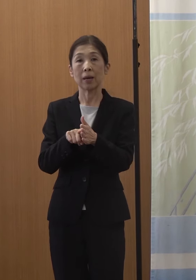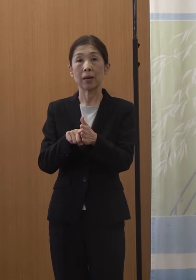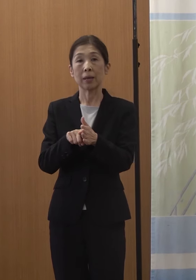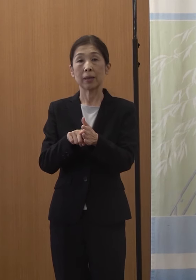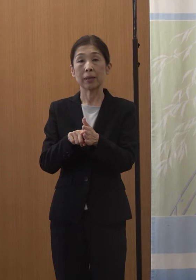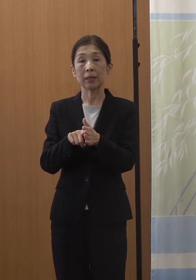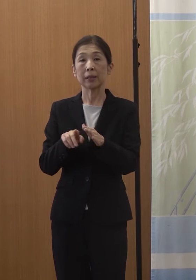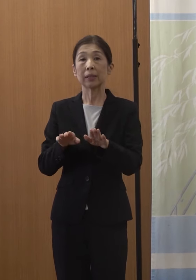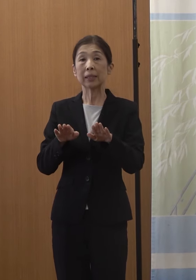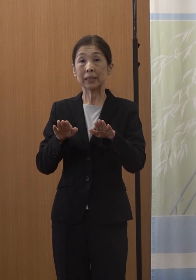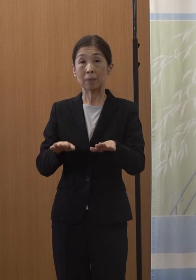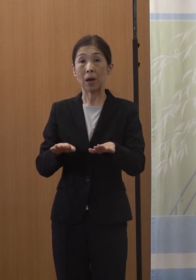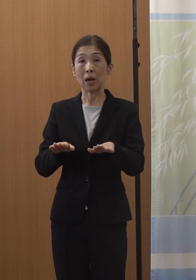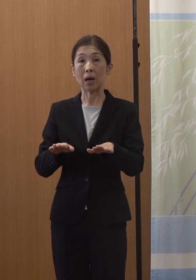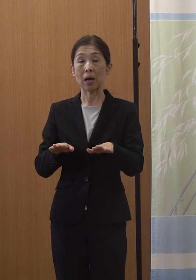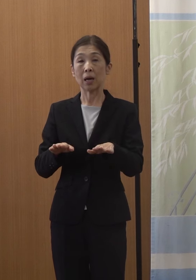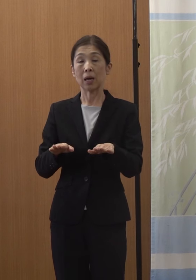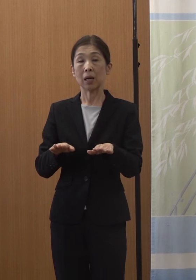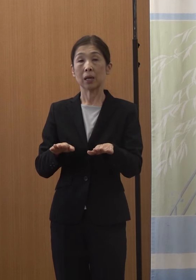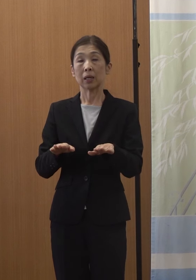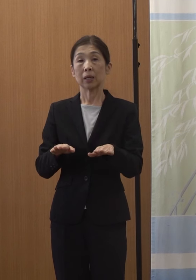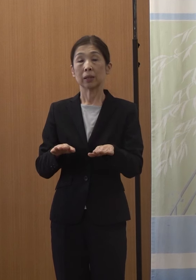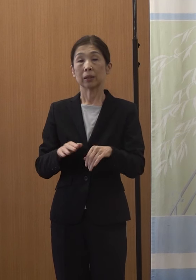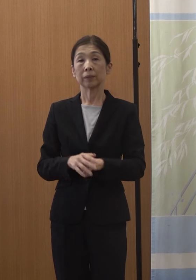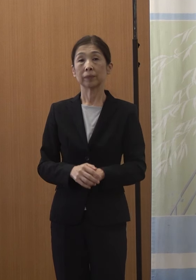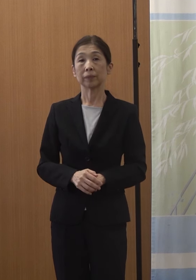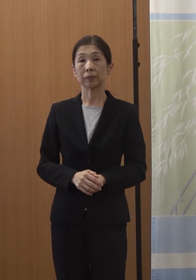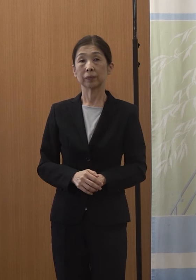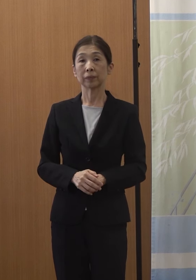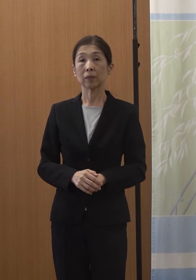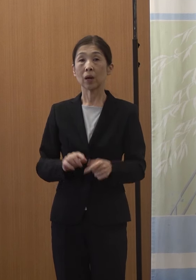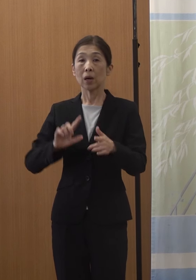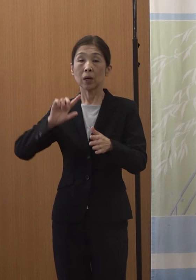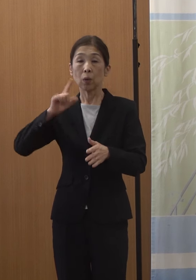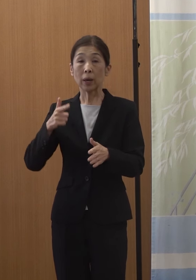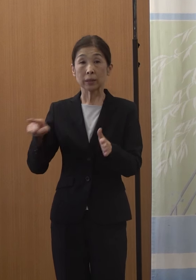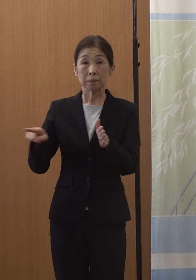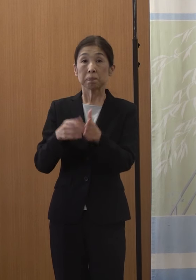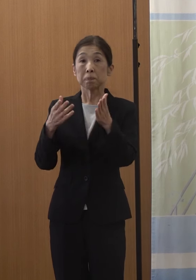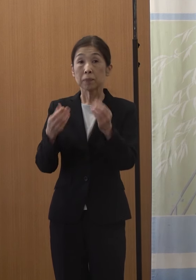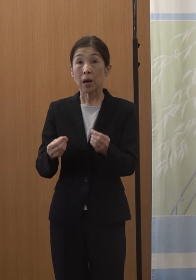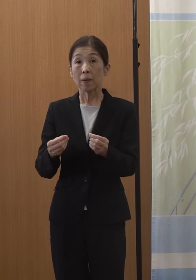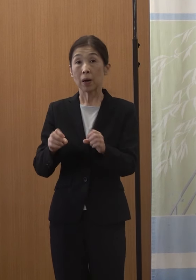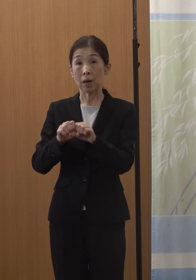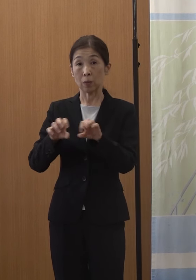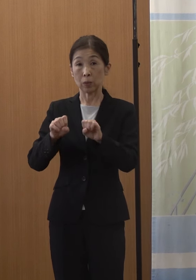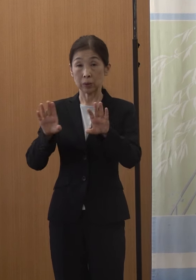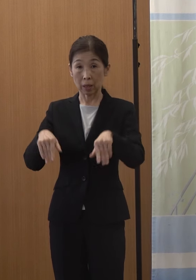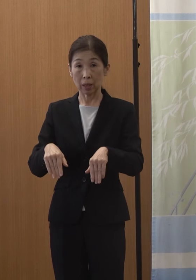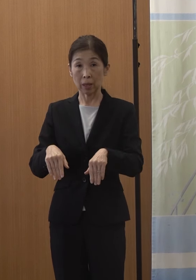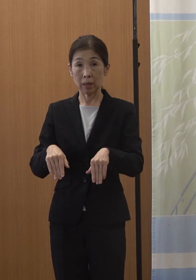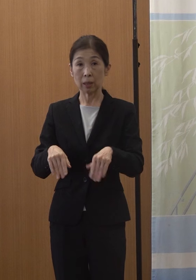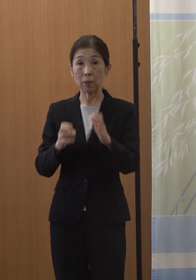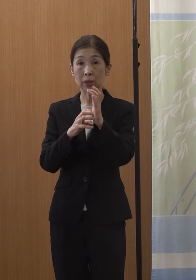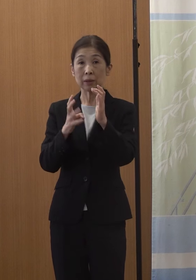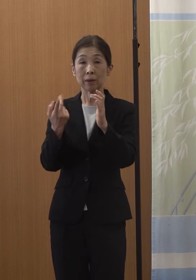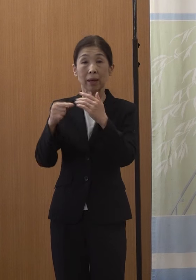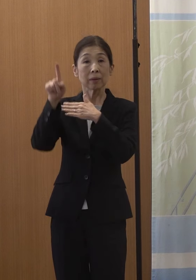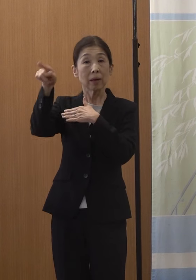その6ヶ月経ったという日などは報道されますけれども、どうしても石川県